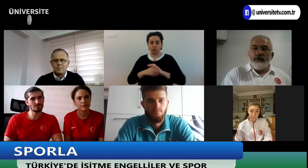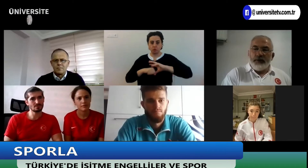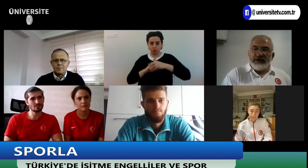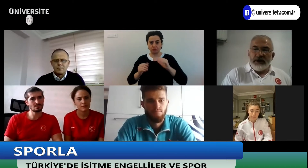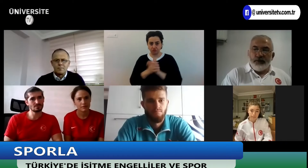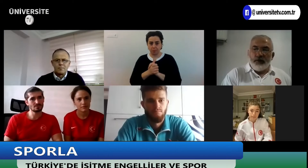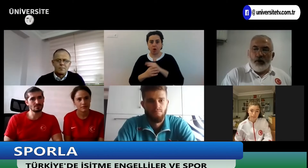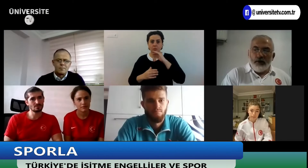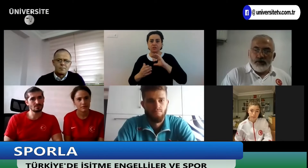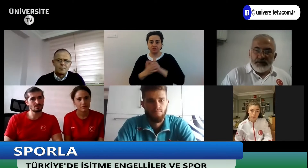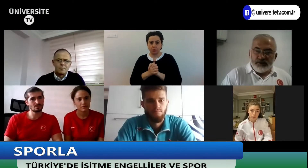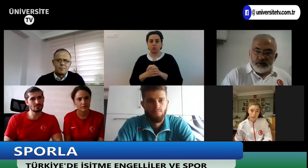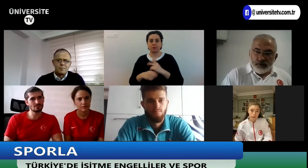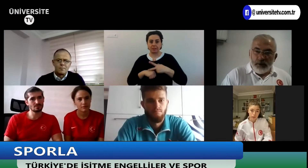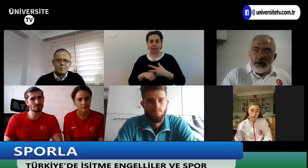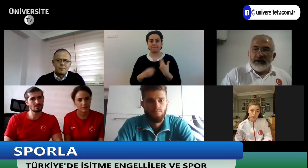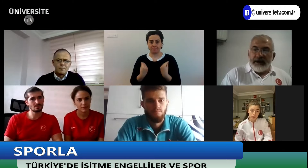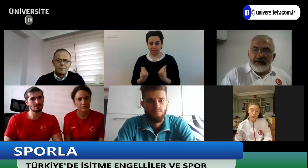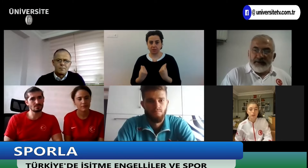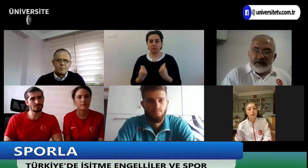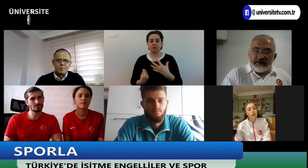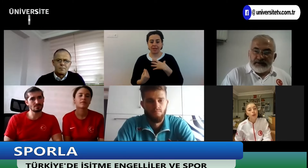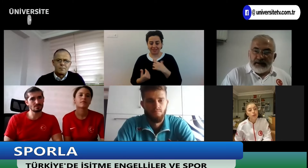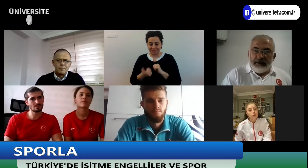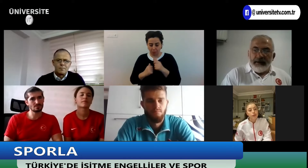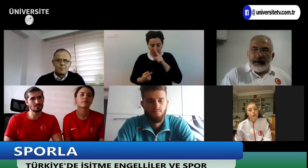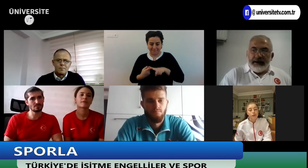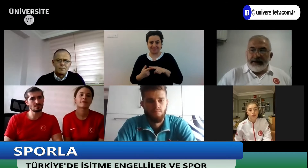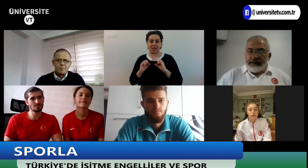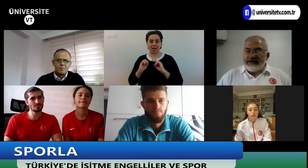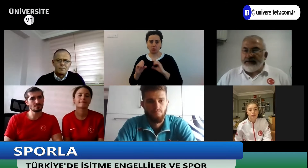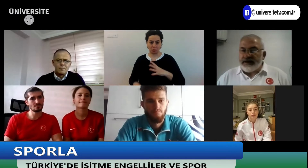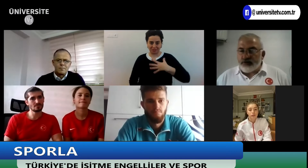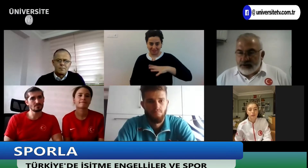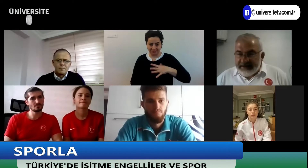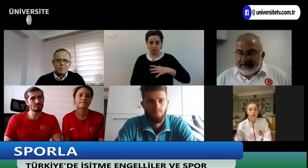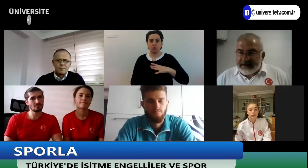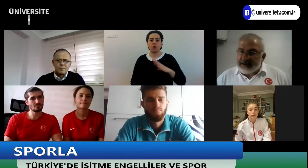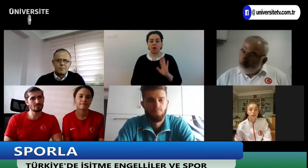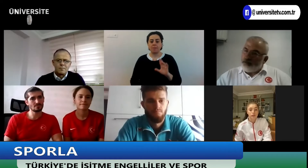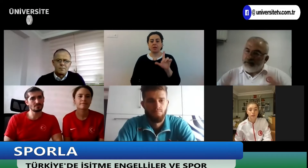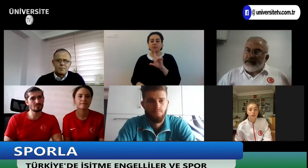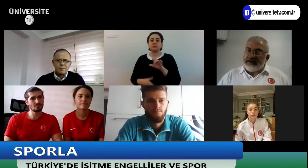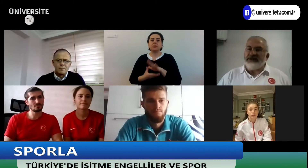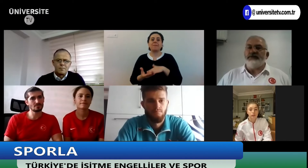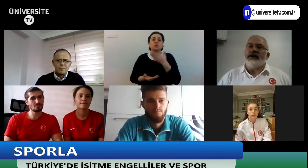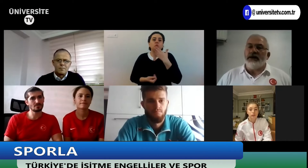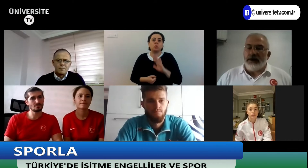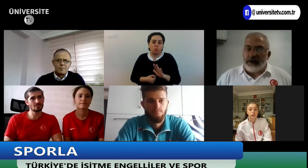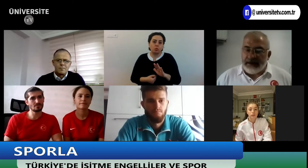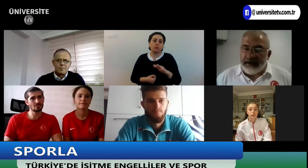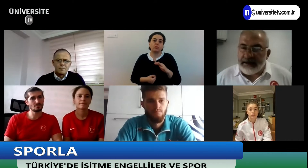şampiyonu, Avrupa şampiyonu olmuş bir çocuk kendi branşında eğer lise mezunu değilse, ki bu belki